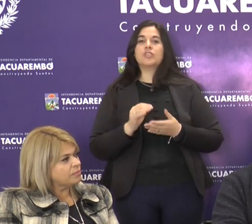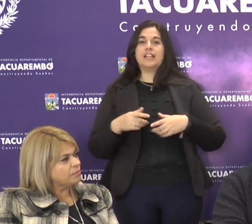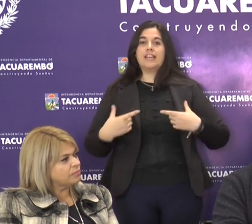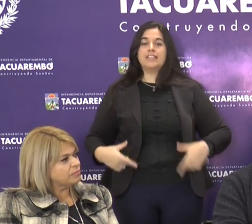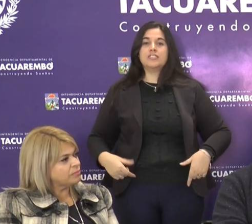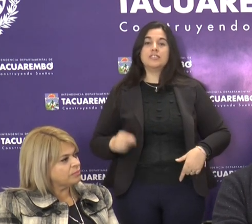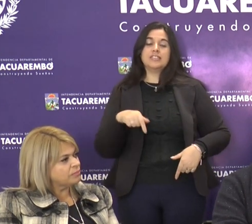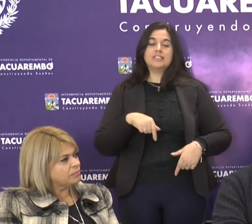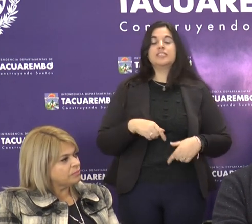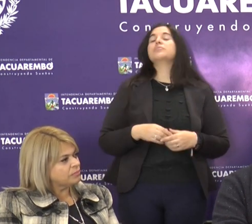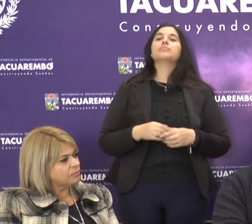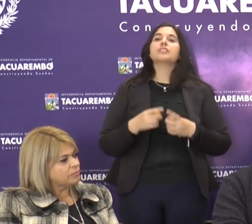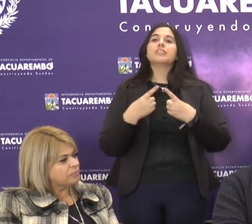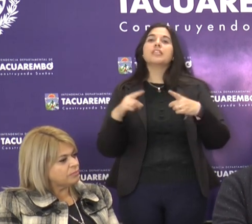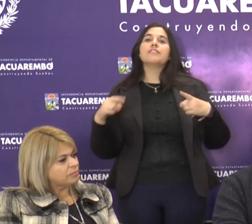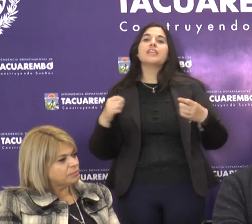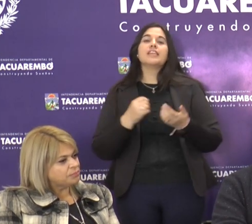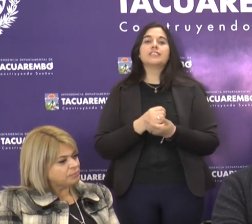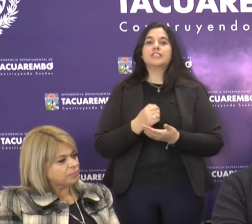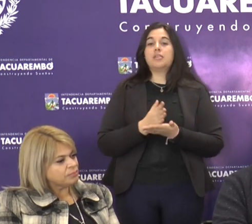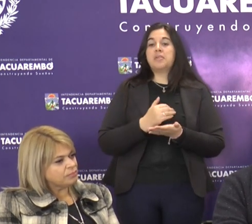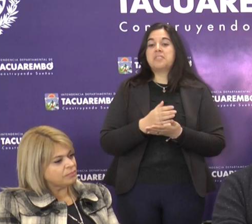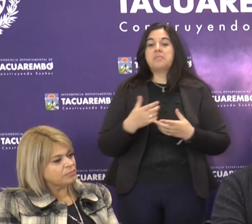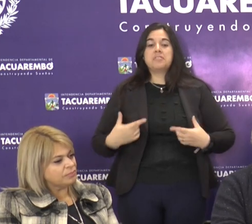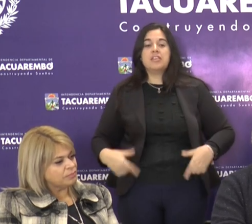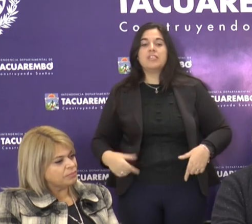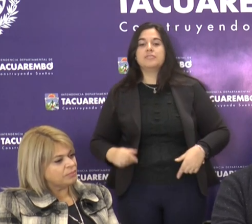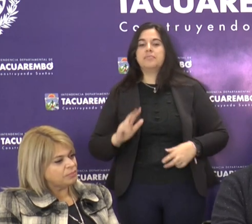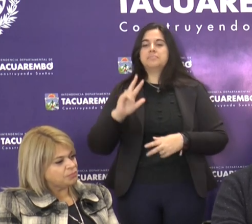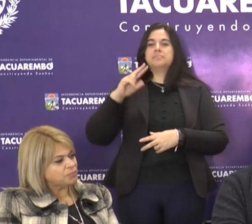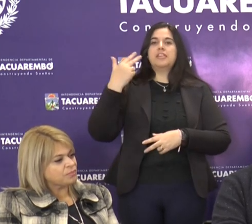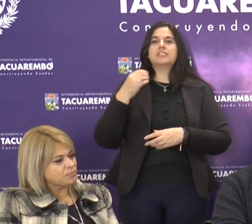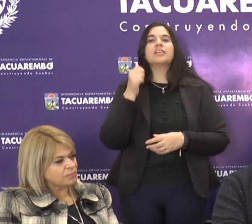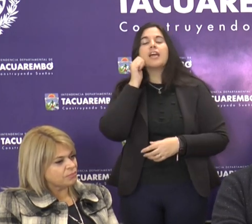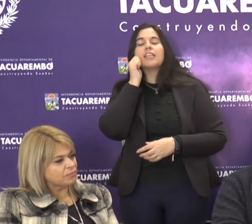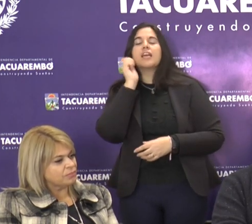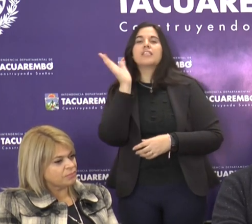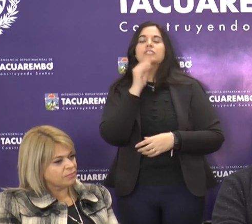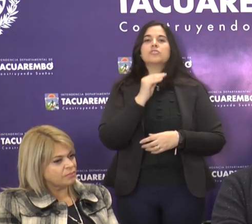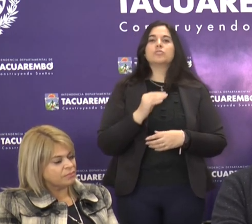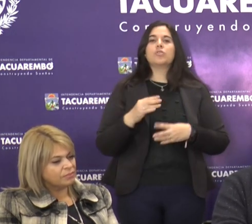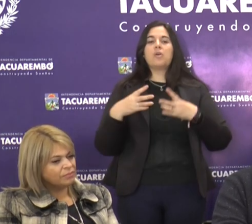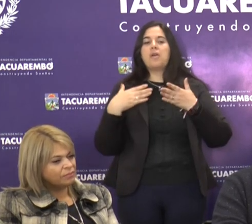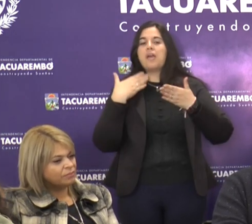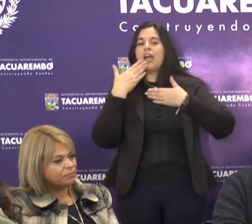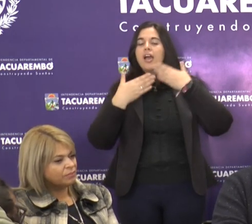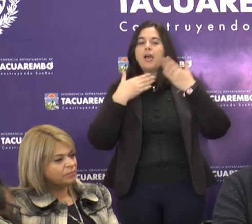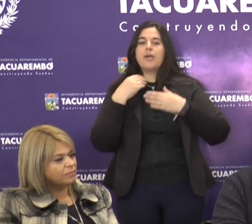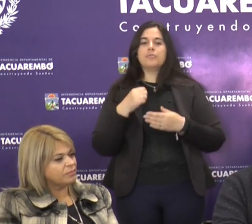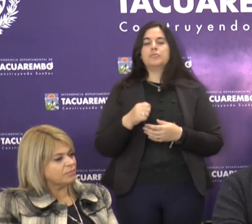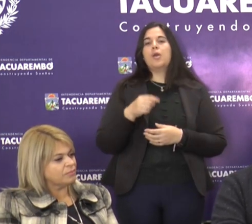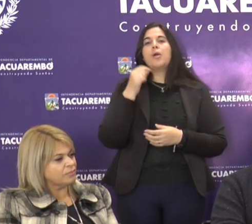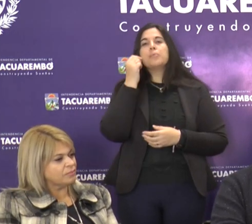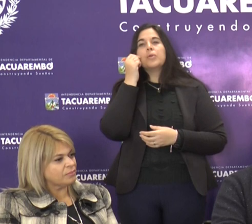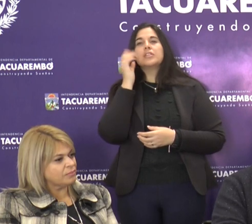de desarrollo social de las diferentes intendencias. Hablo de tercera edad, hablo de toda la temática de políticas de